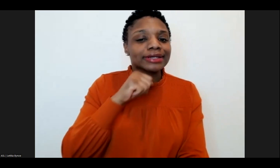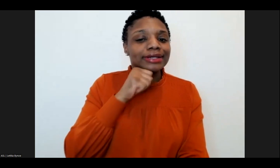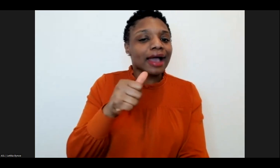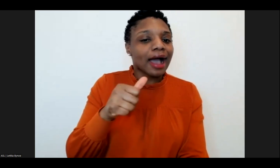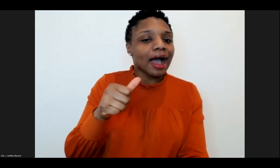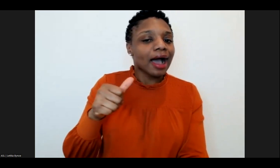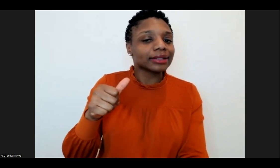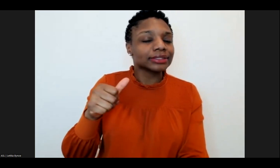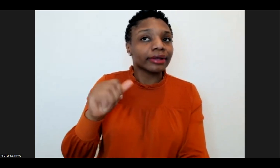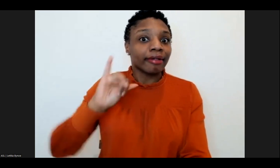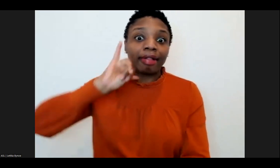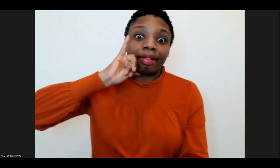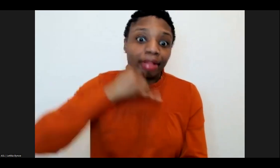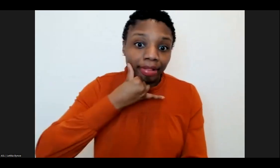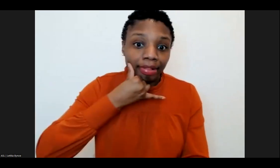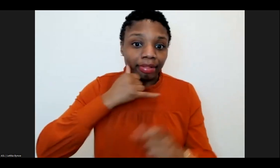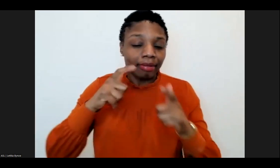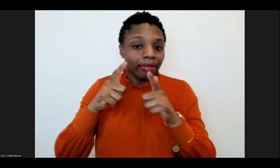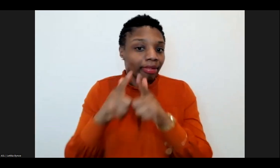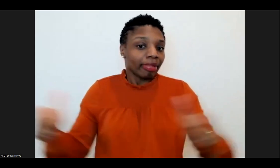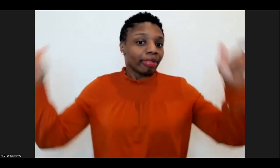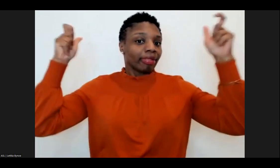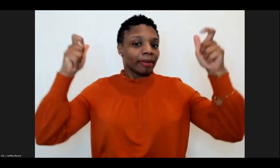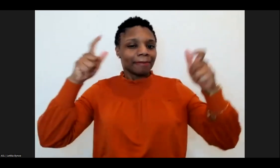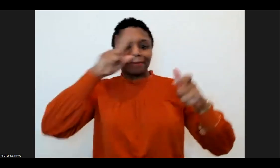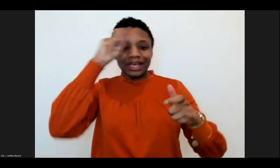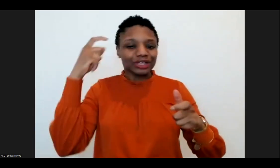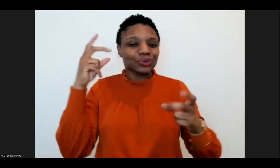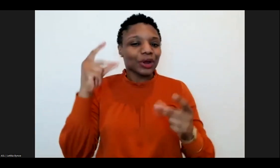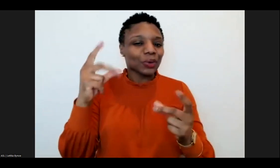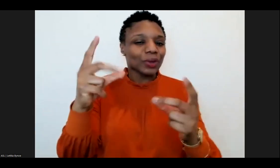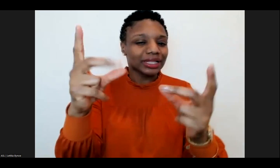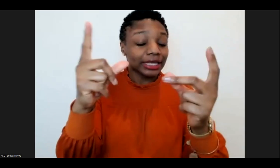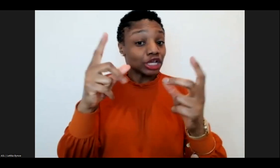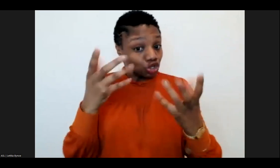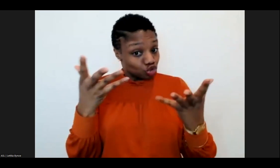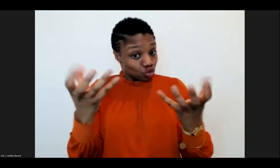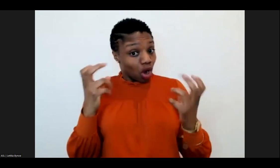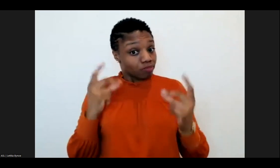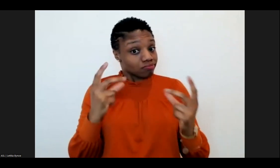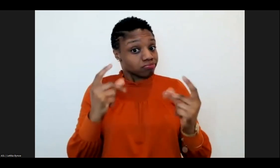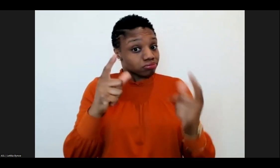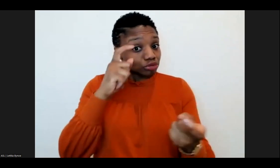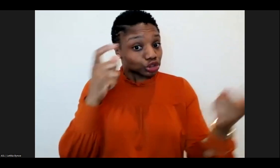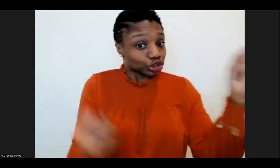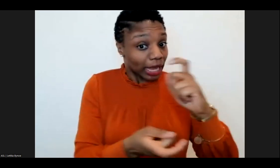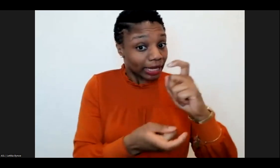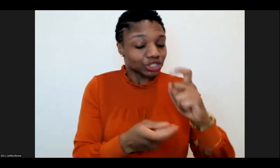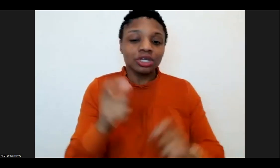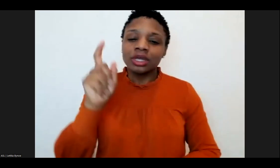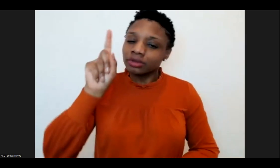que no no estamos haciendo eh errores graves por ir